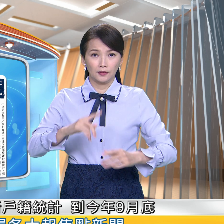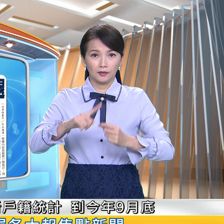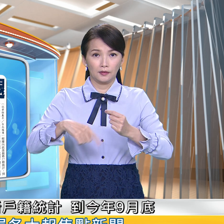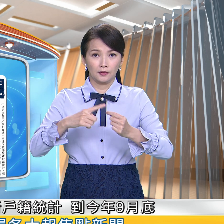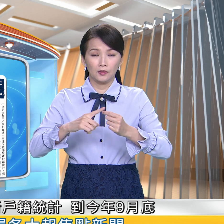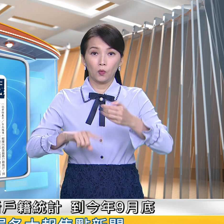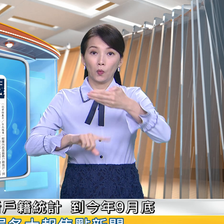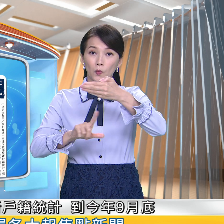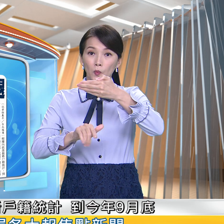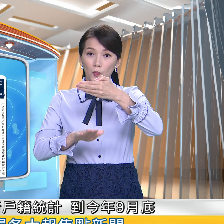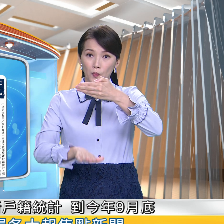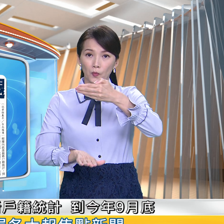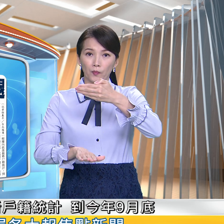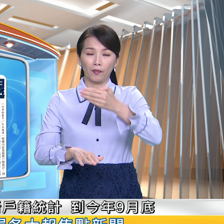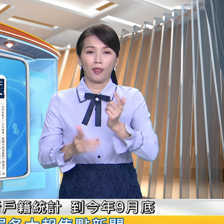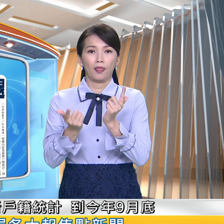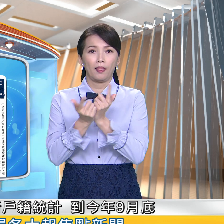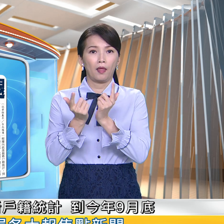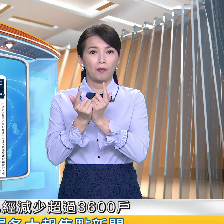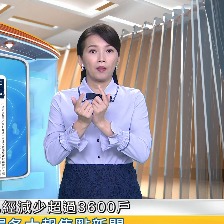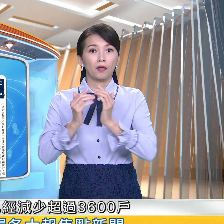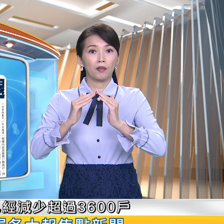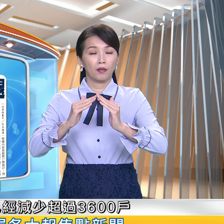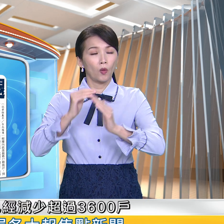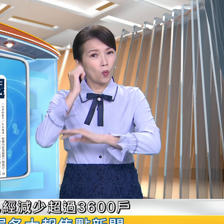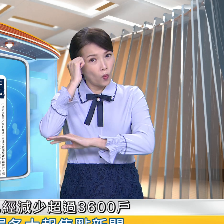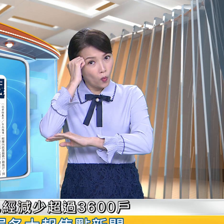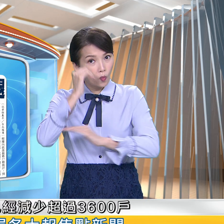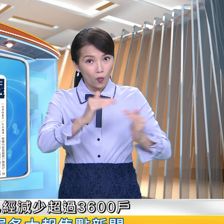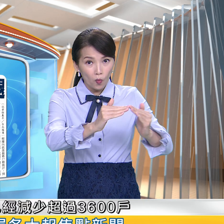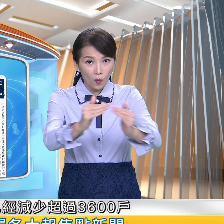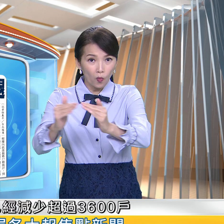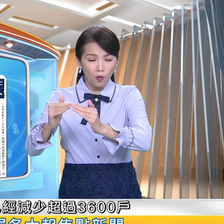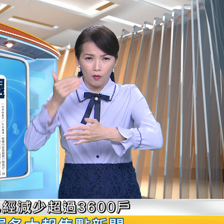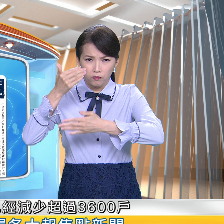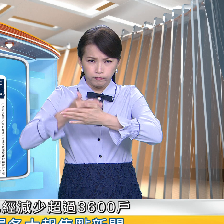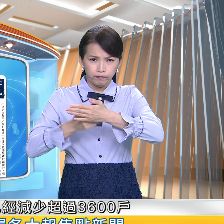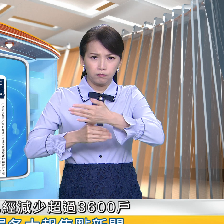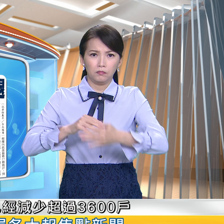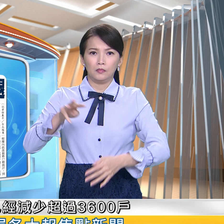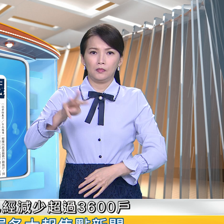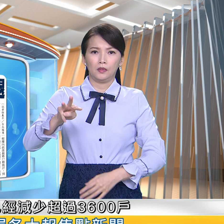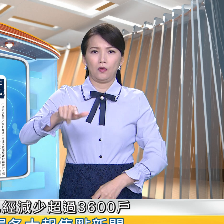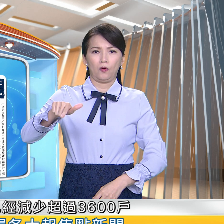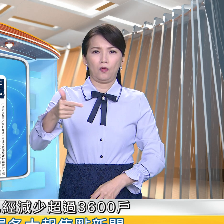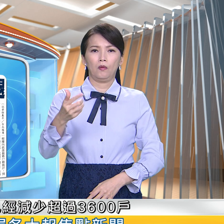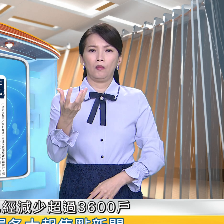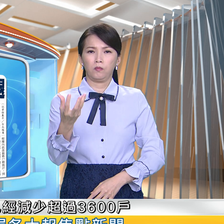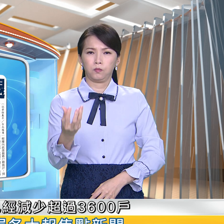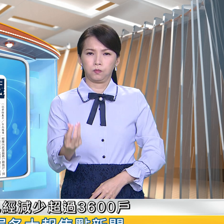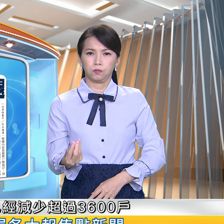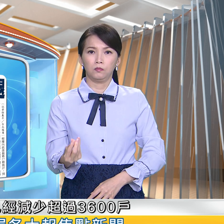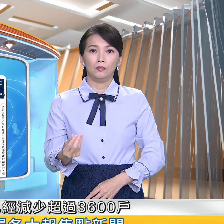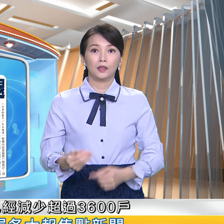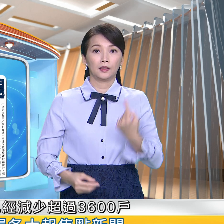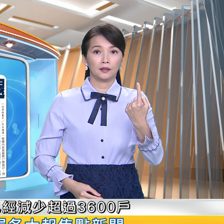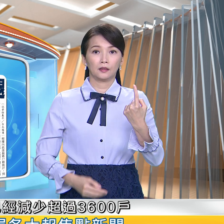计，到今年9月底，台北市家户数已经减少超过